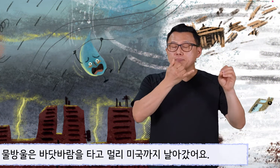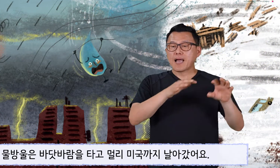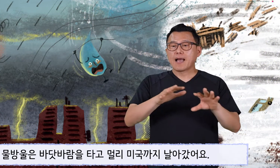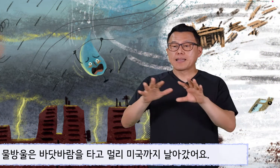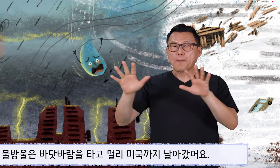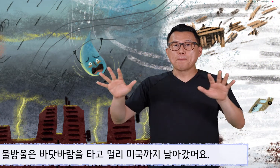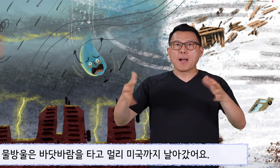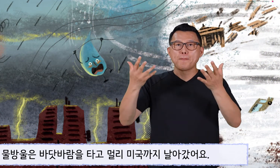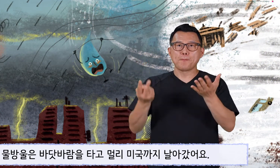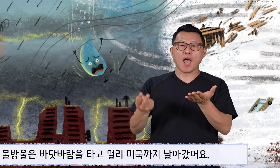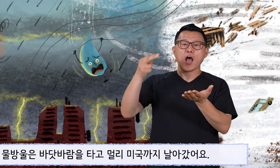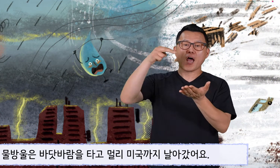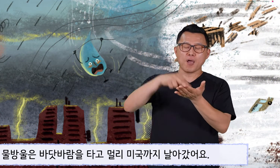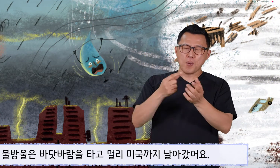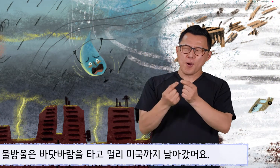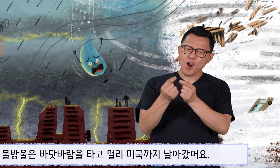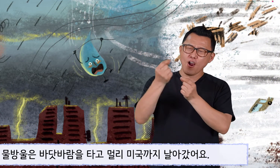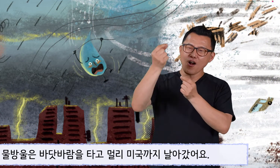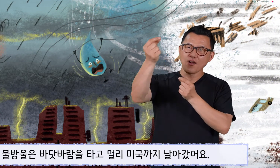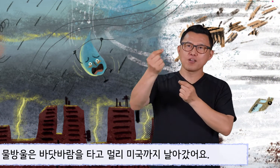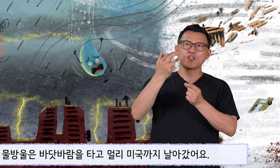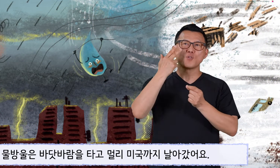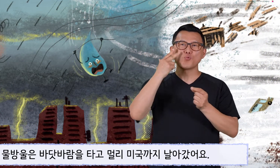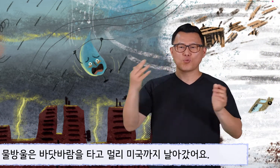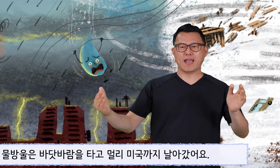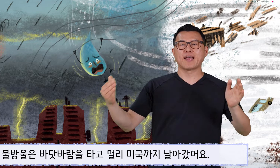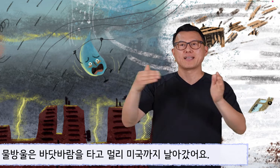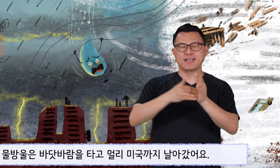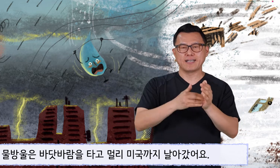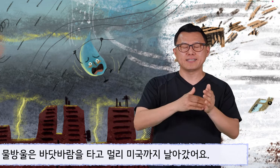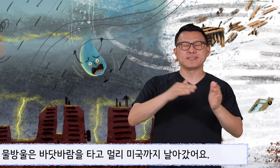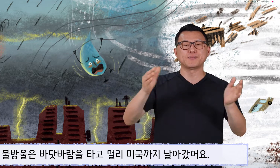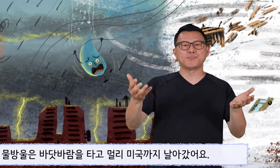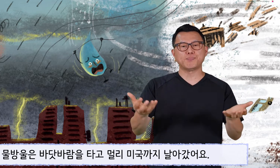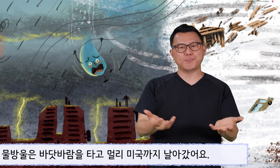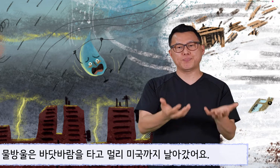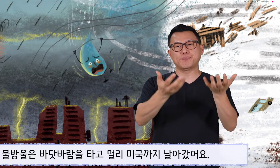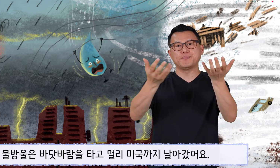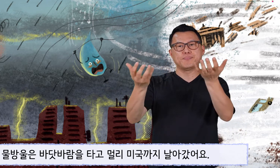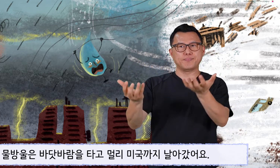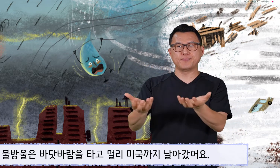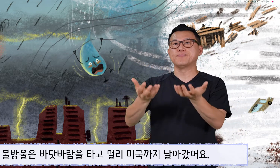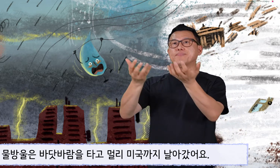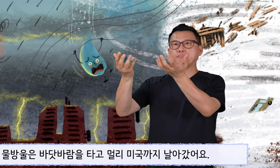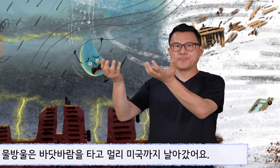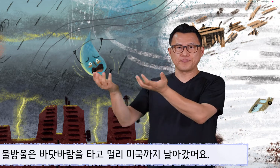물방울은 바닷바람을 타고 멀리 미국까지 날아갔어요.